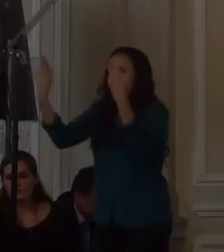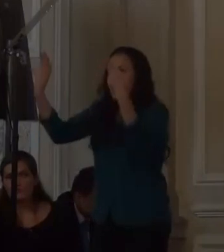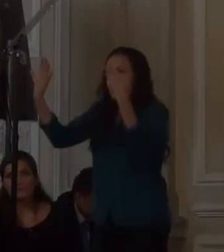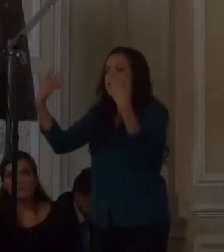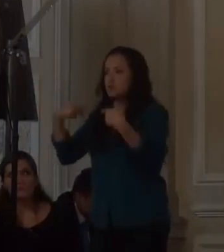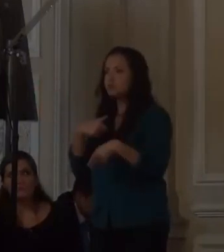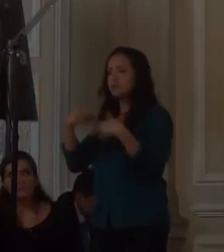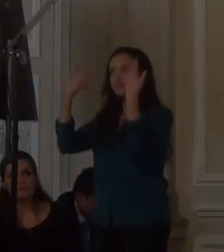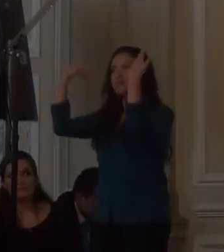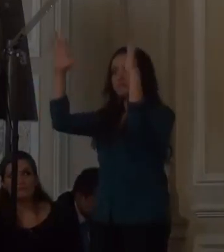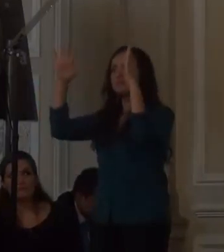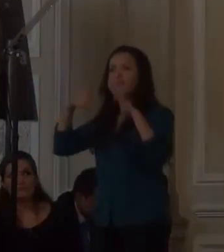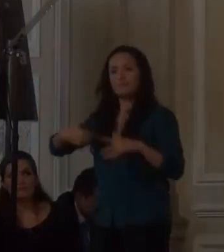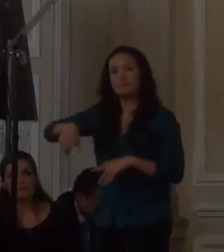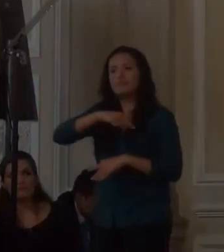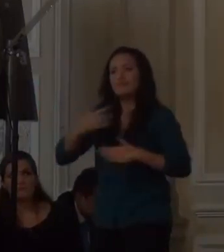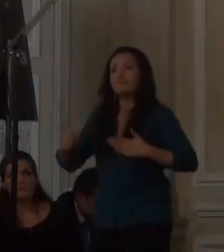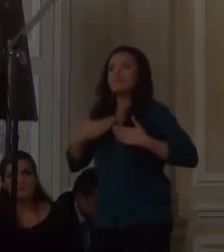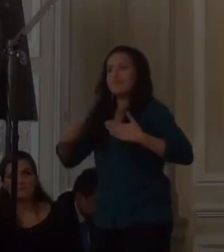país.